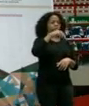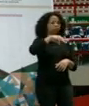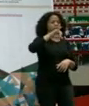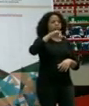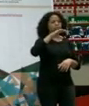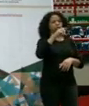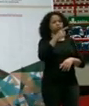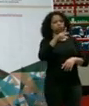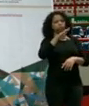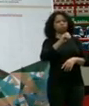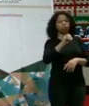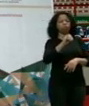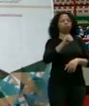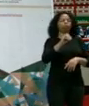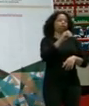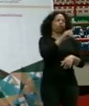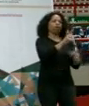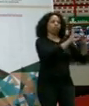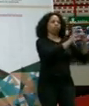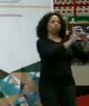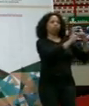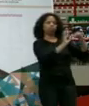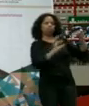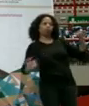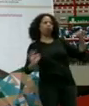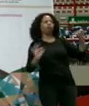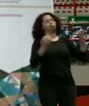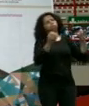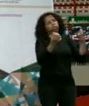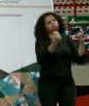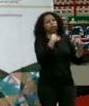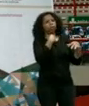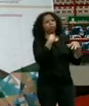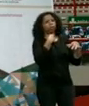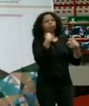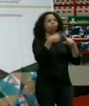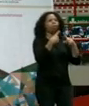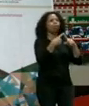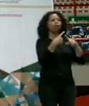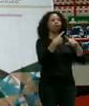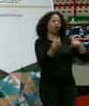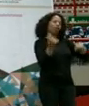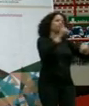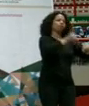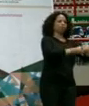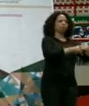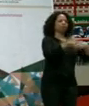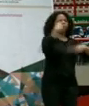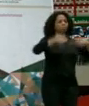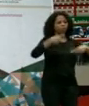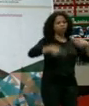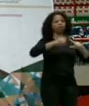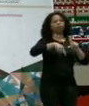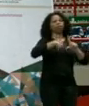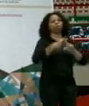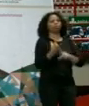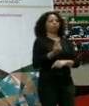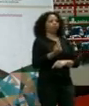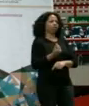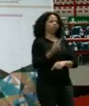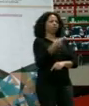com os ingleses, porque existe uma dependência política e econômica de Portugal em relação à Inglaterra. Mas,